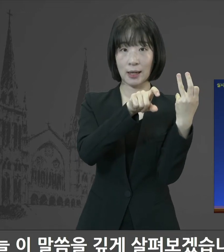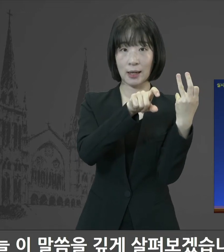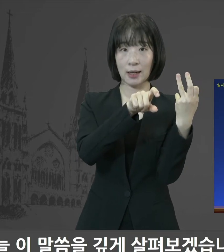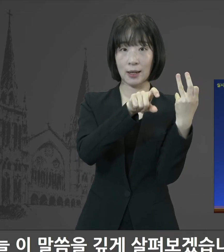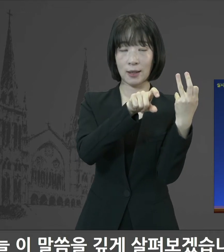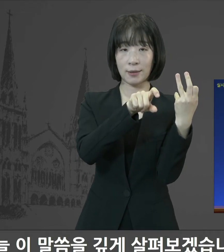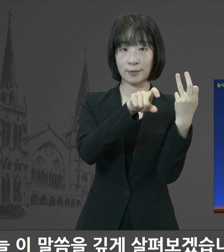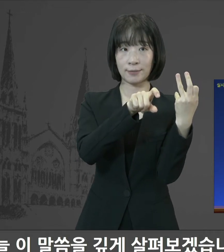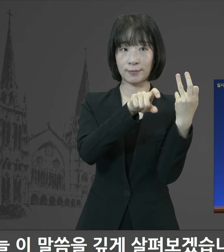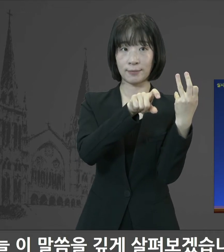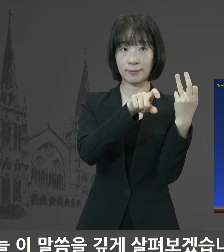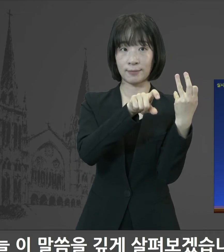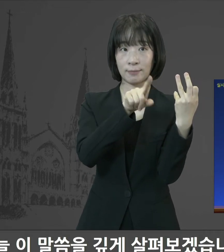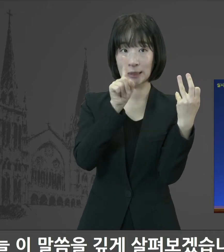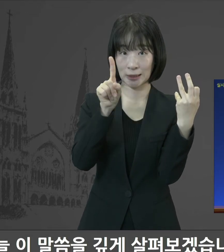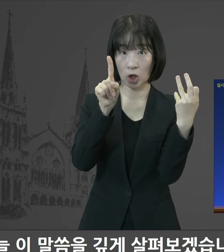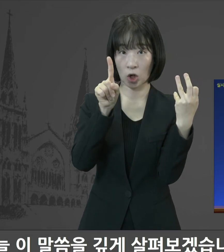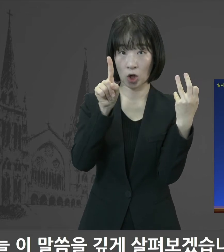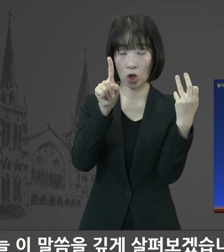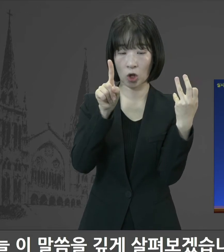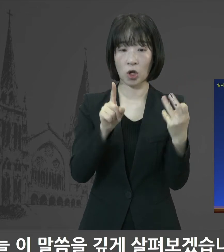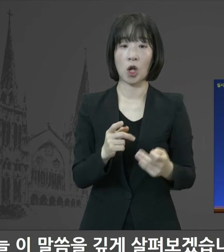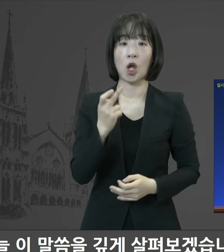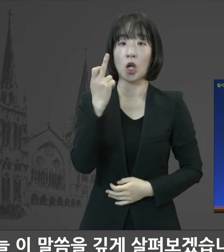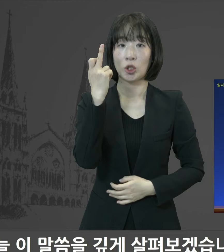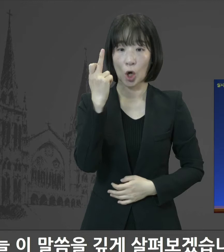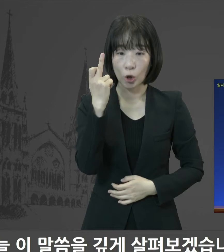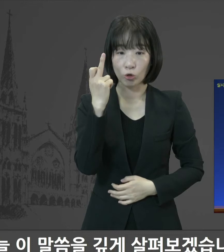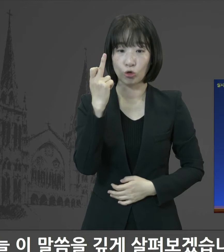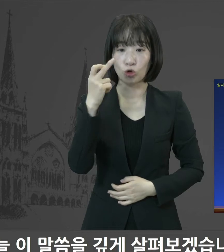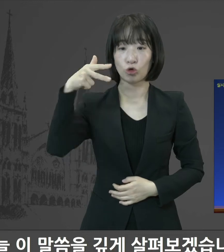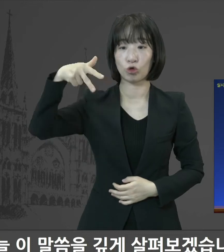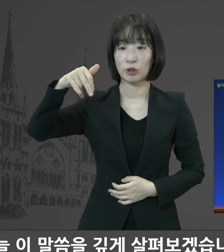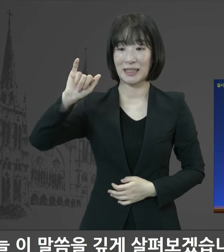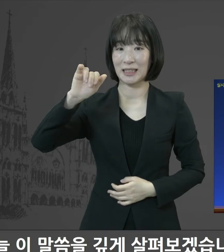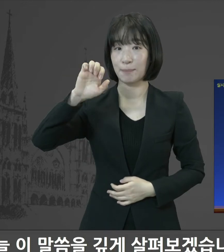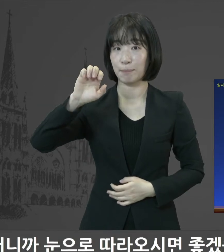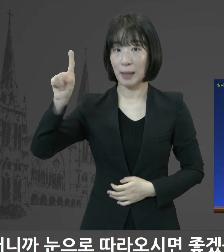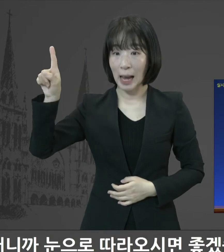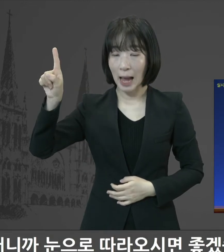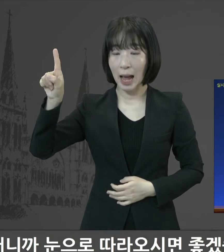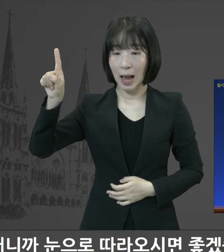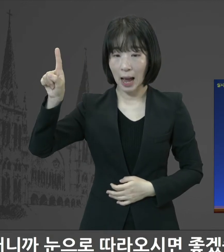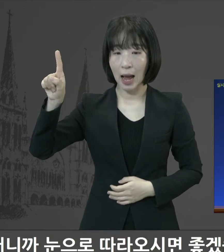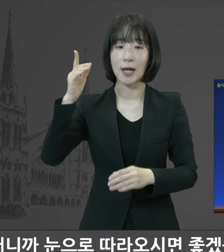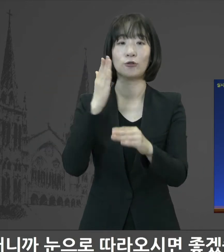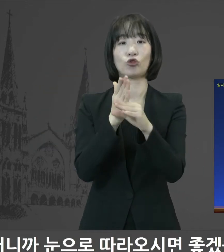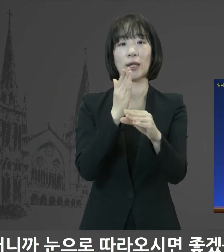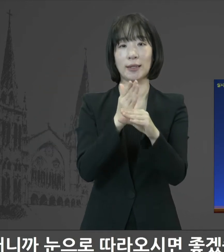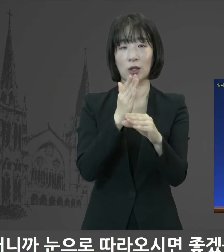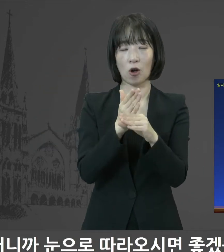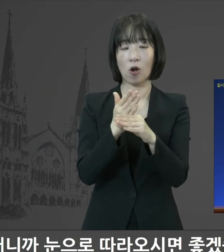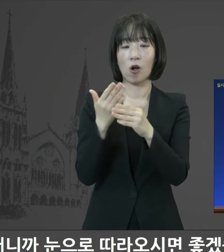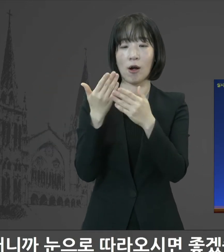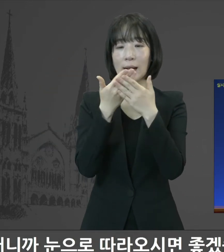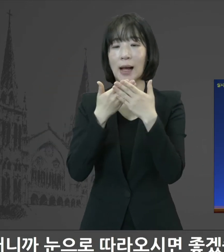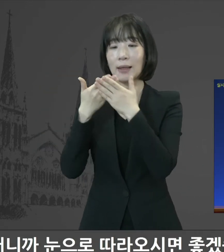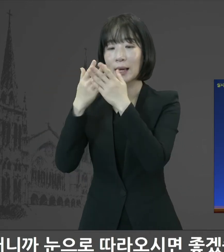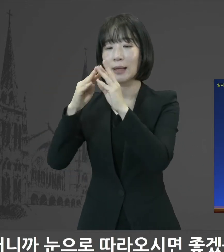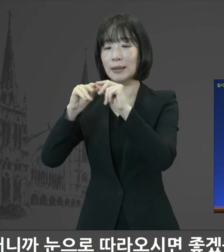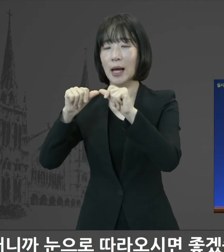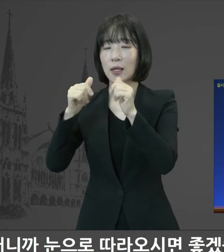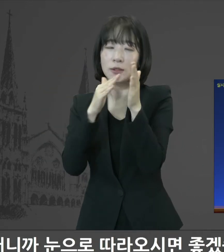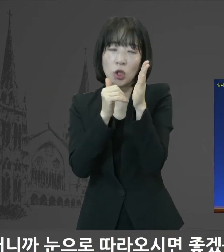때 모세가 12지파의 대표를 가나안 정탐꾼으로 보냅니다.